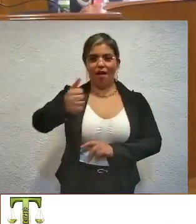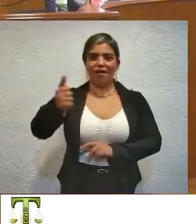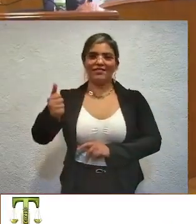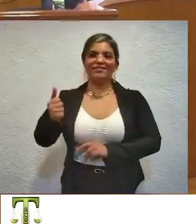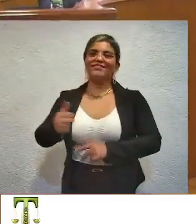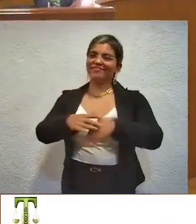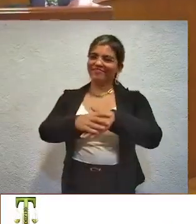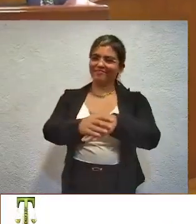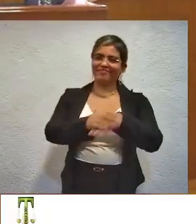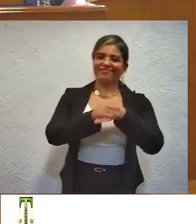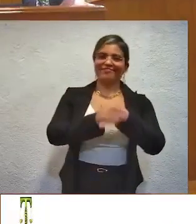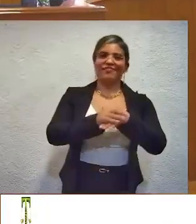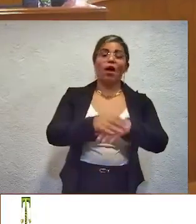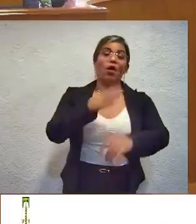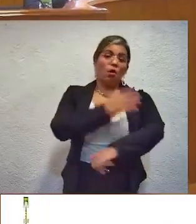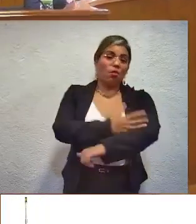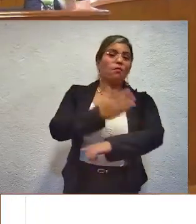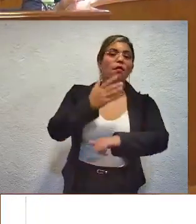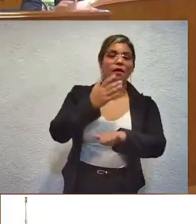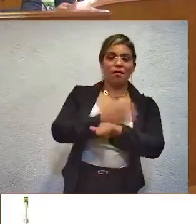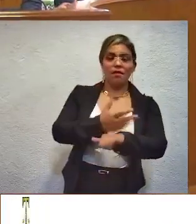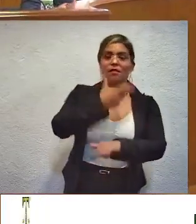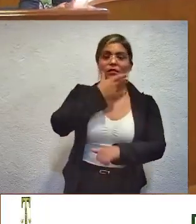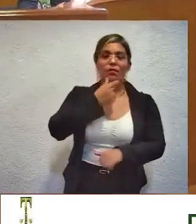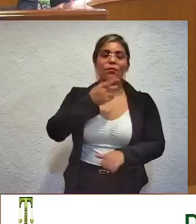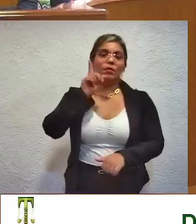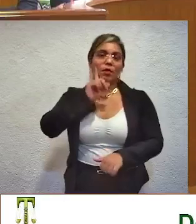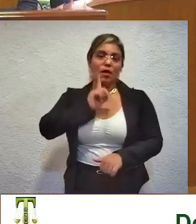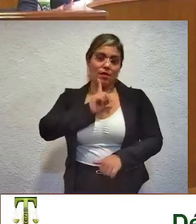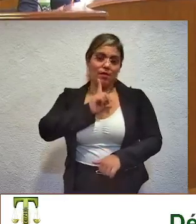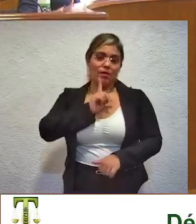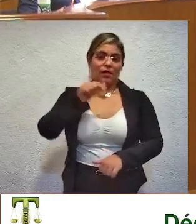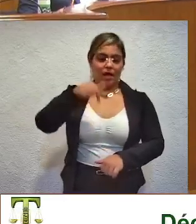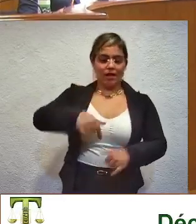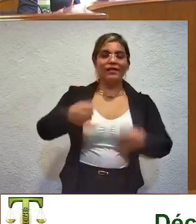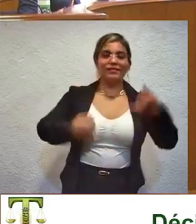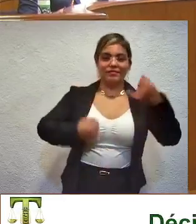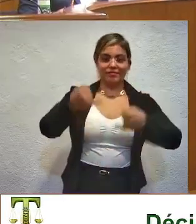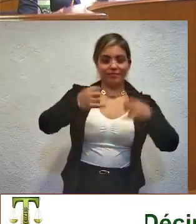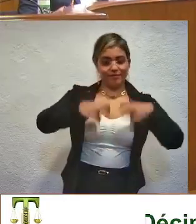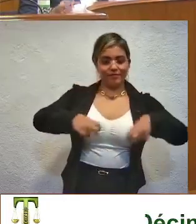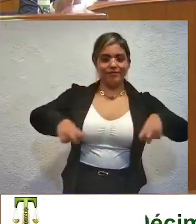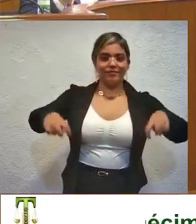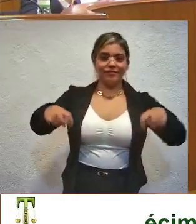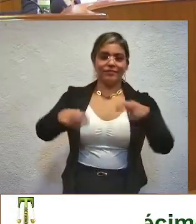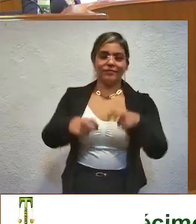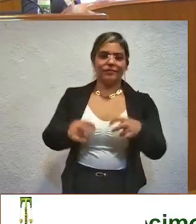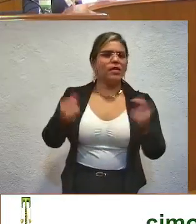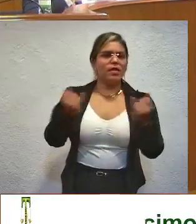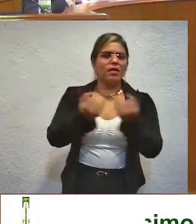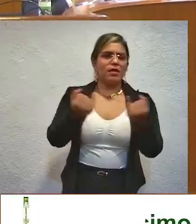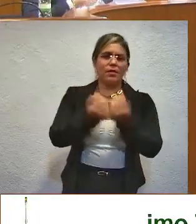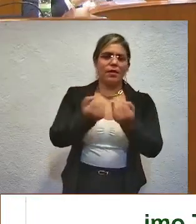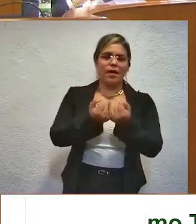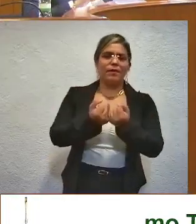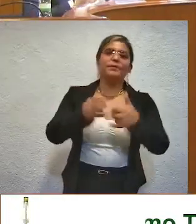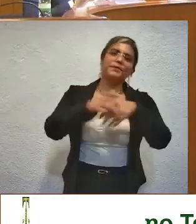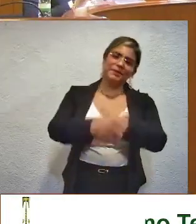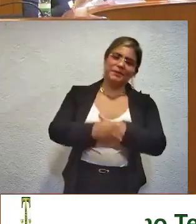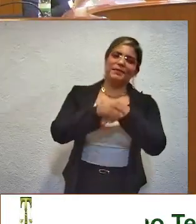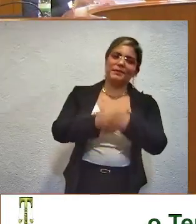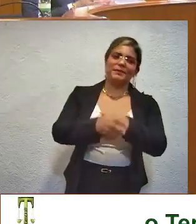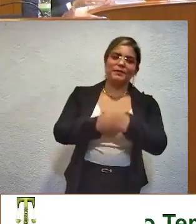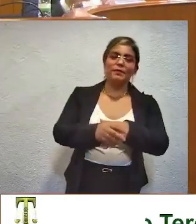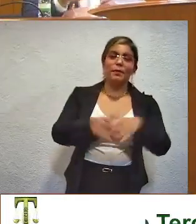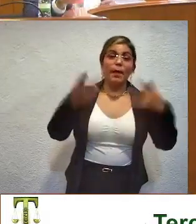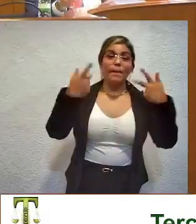de nuestras compañeras y compañeros integrantes de este tribunal. Y por supuesto, saludo cordialmente a